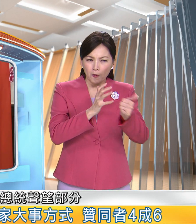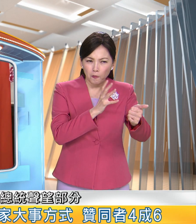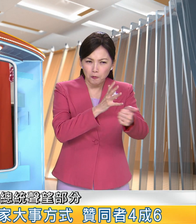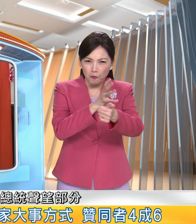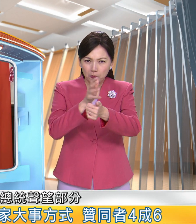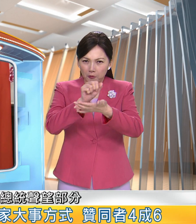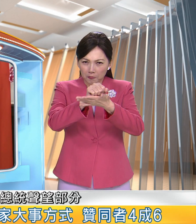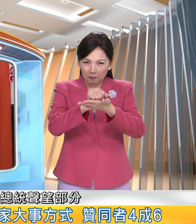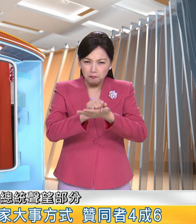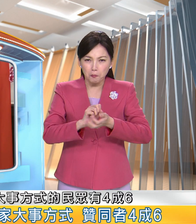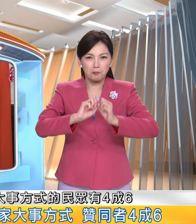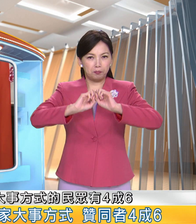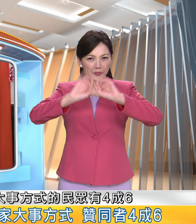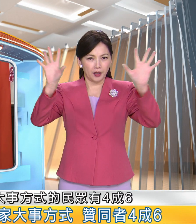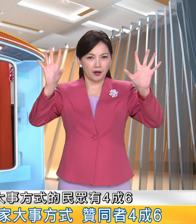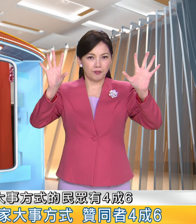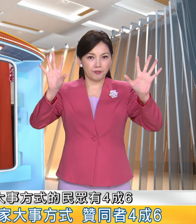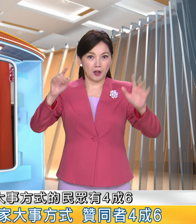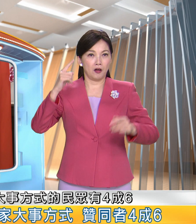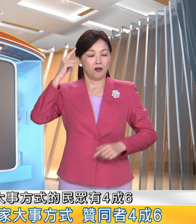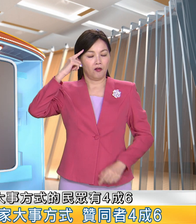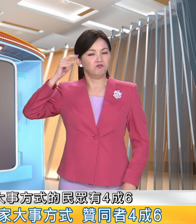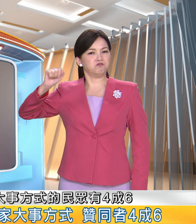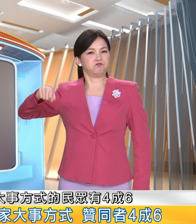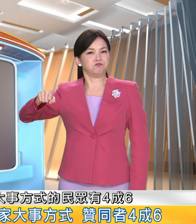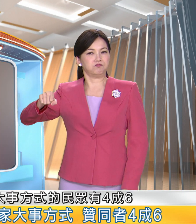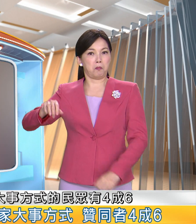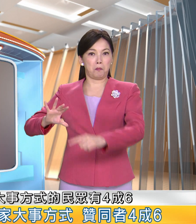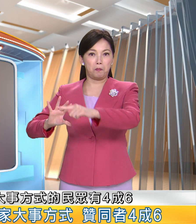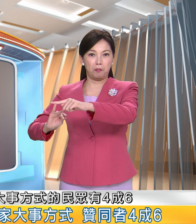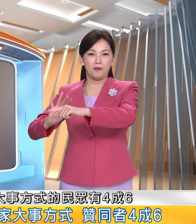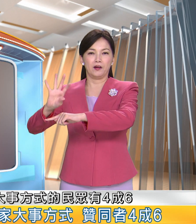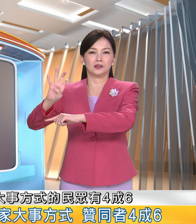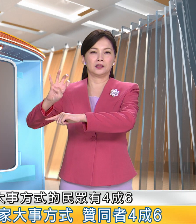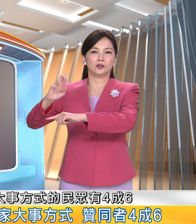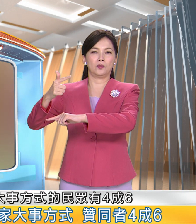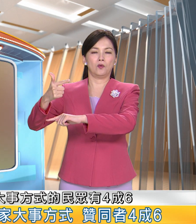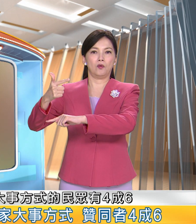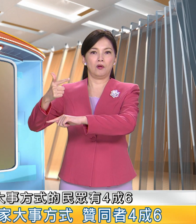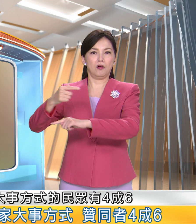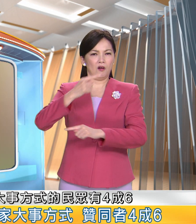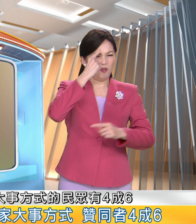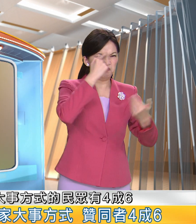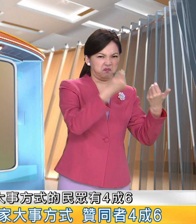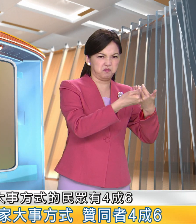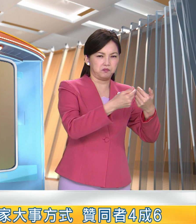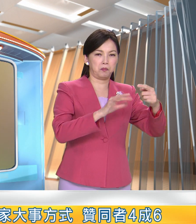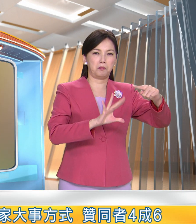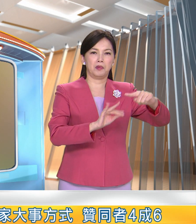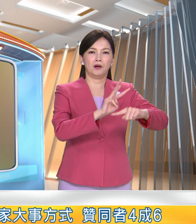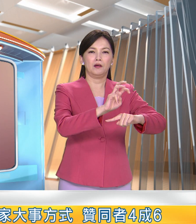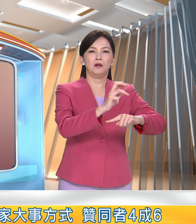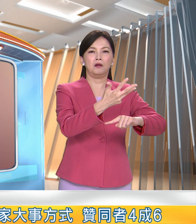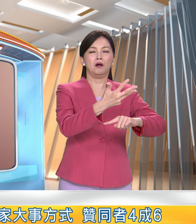分，赞同他处理国家大事方式的民众有46%，不赞同的为